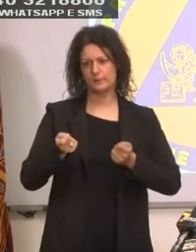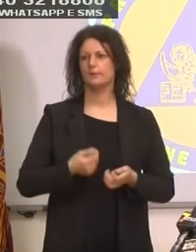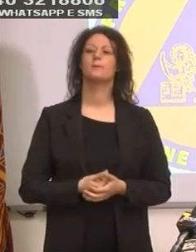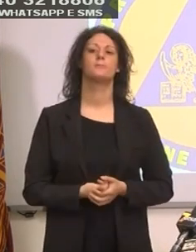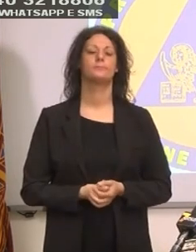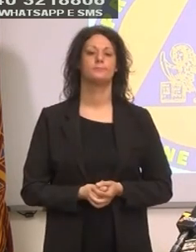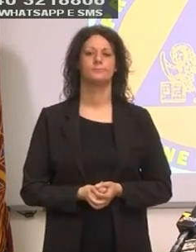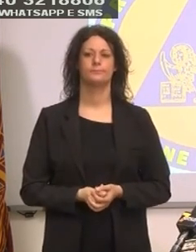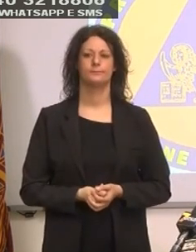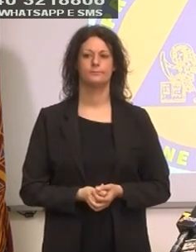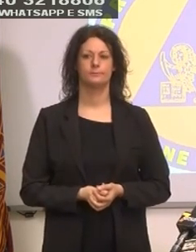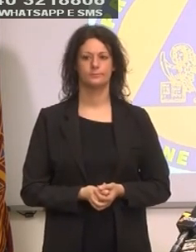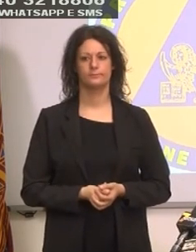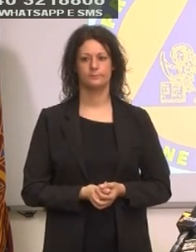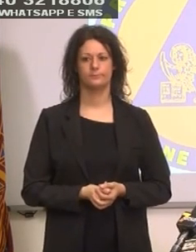gestibile.